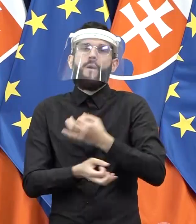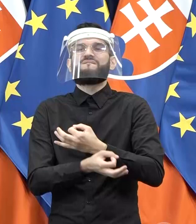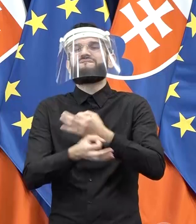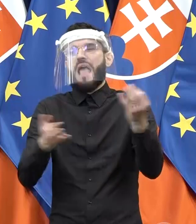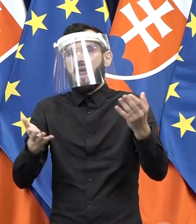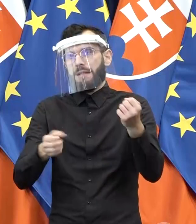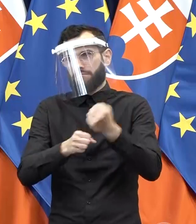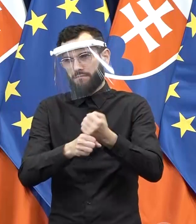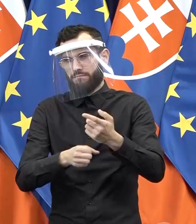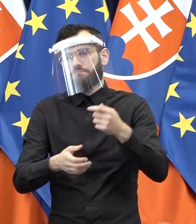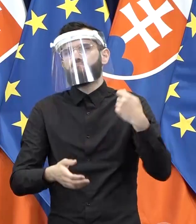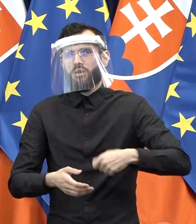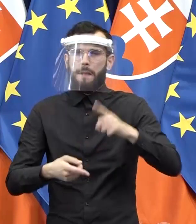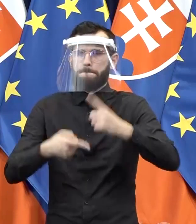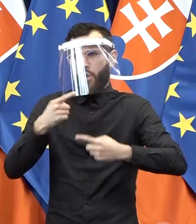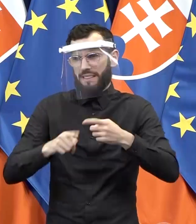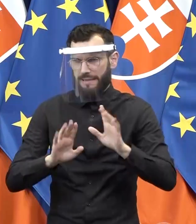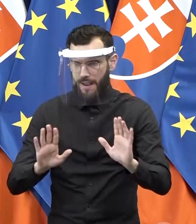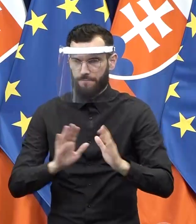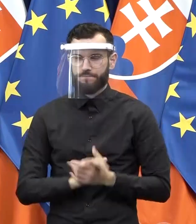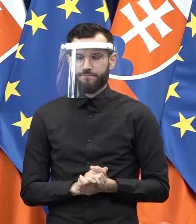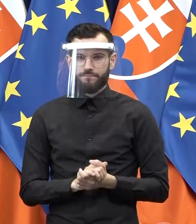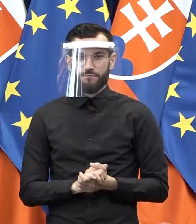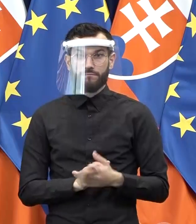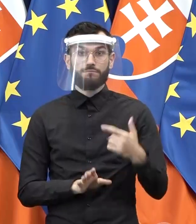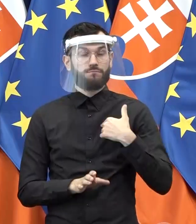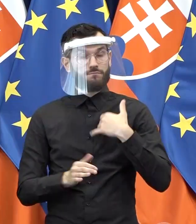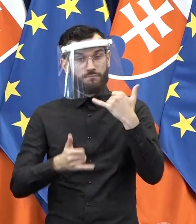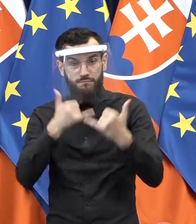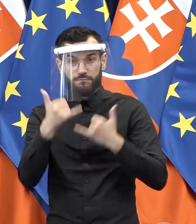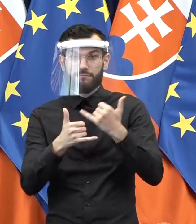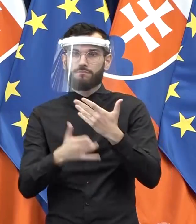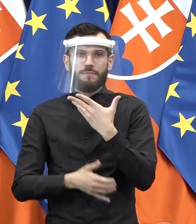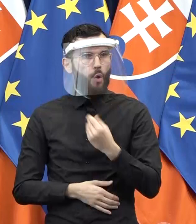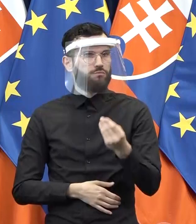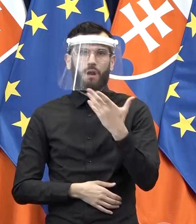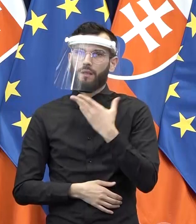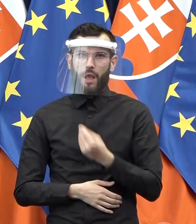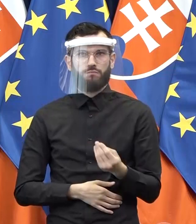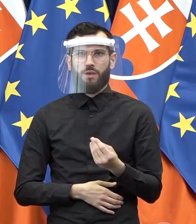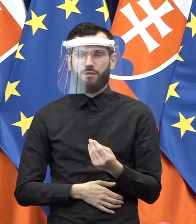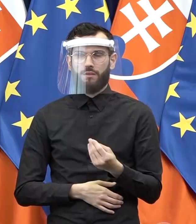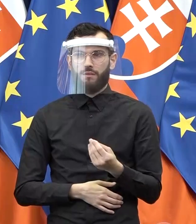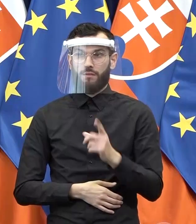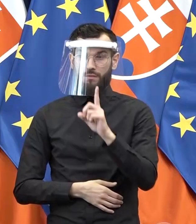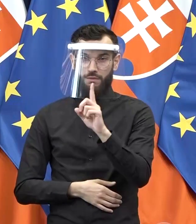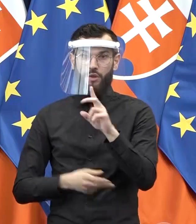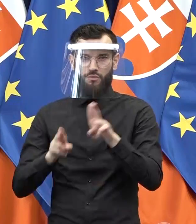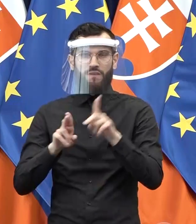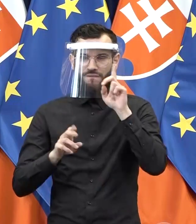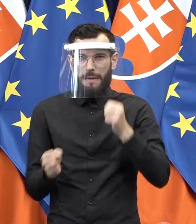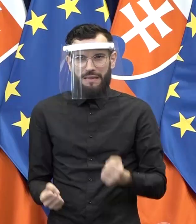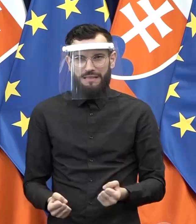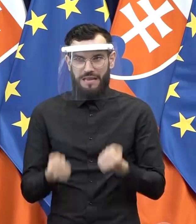činiteľov, teda poslancov, politikov a sme opakovane s tým neboli úspešní. Zároveň je to